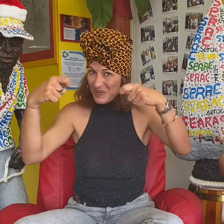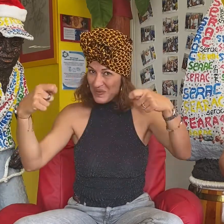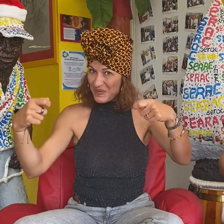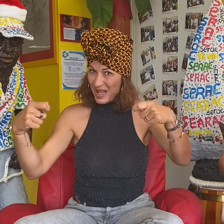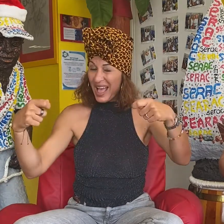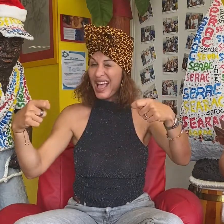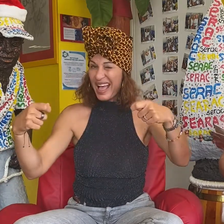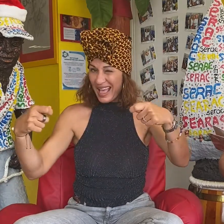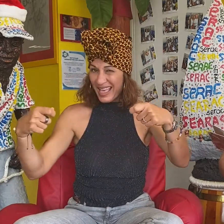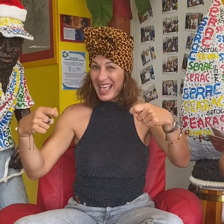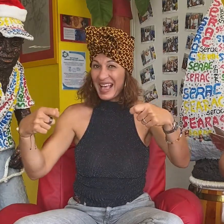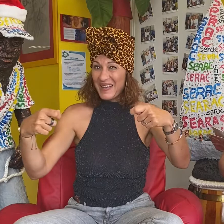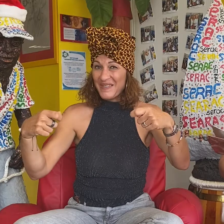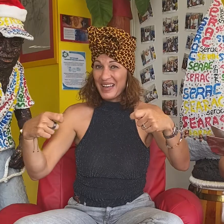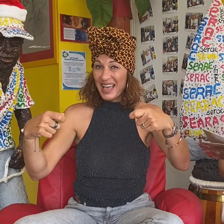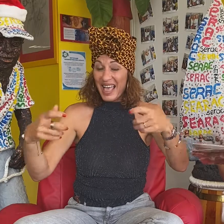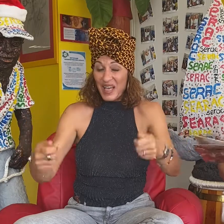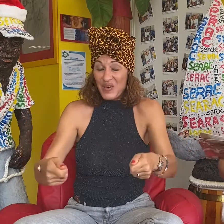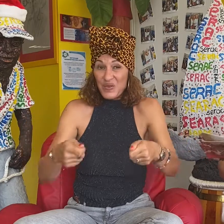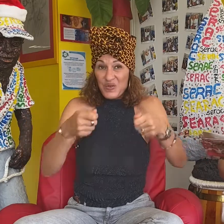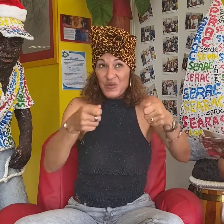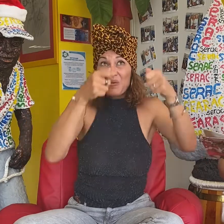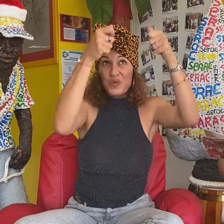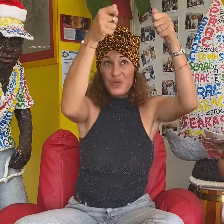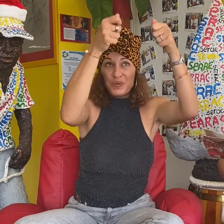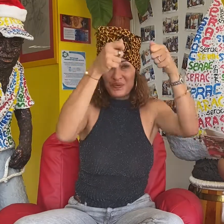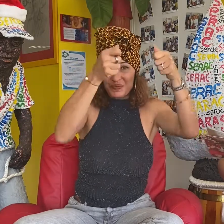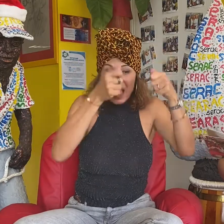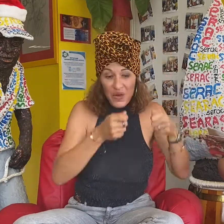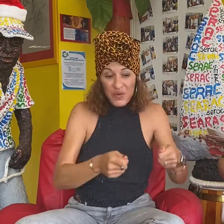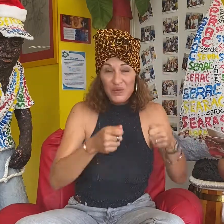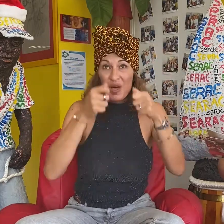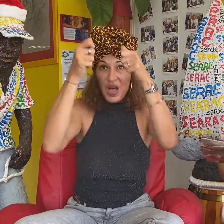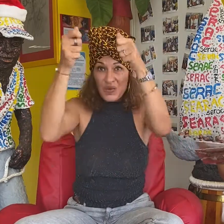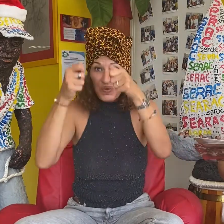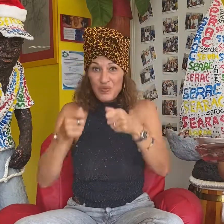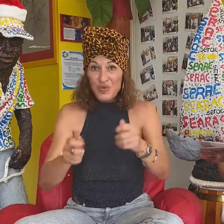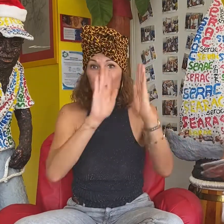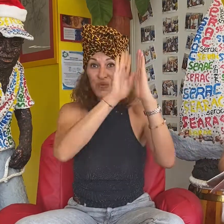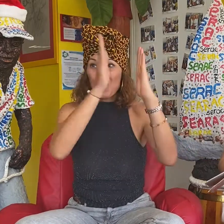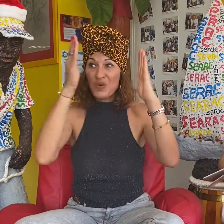Ils rangent les cadeaux prêts à offrir sur les étagères.